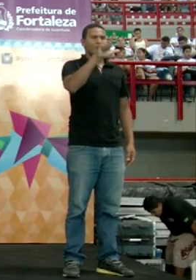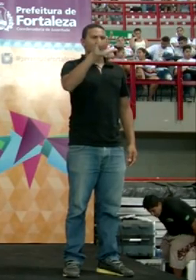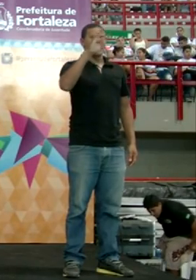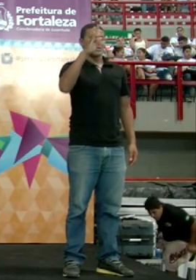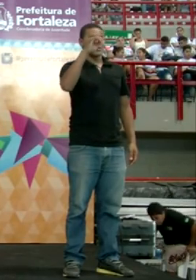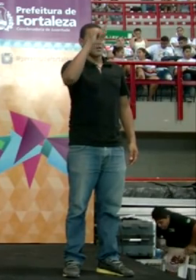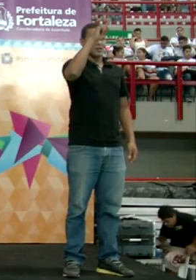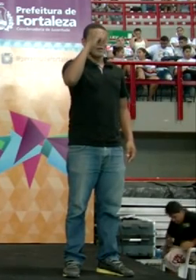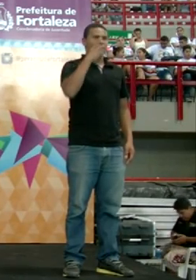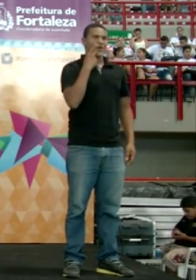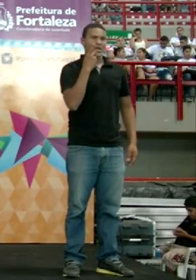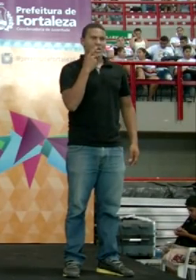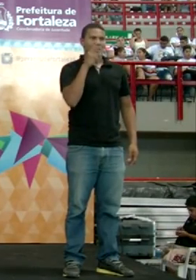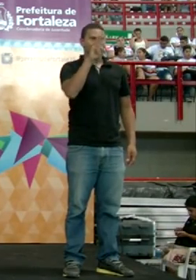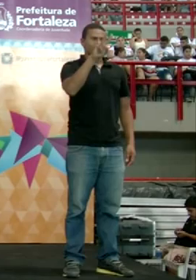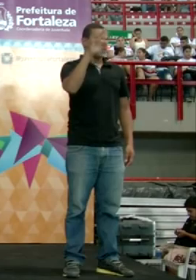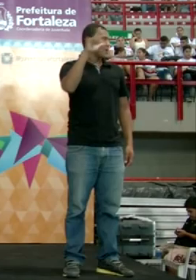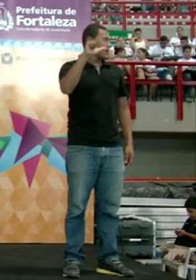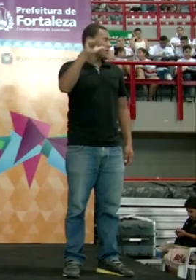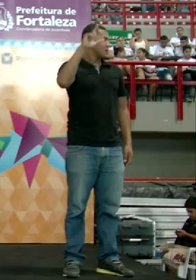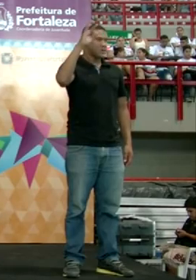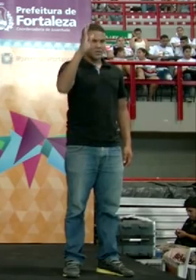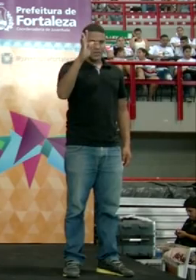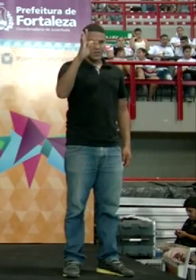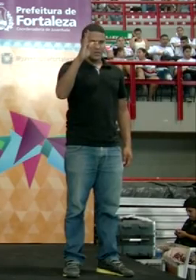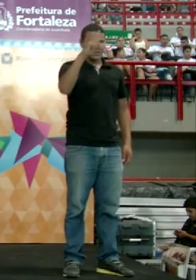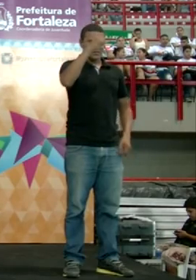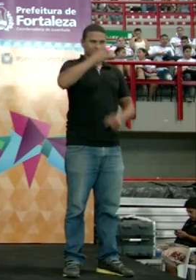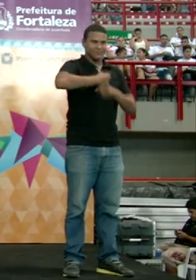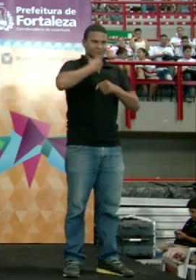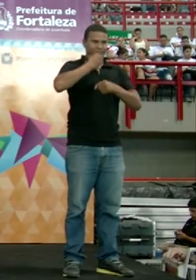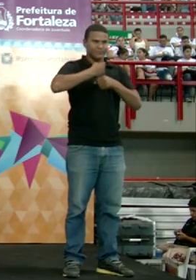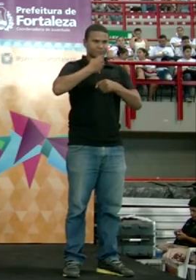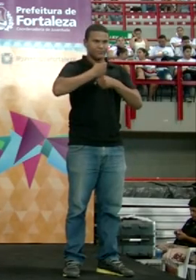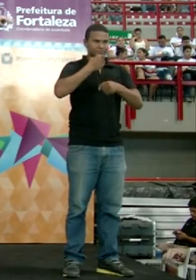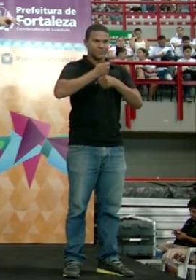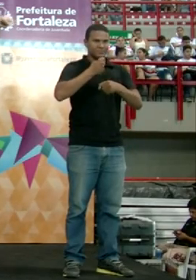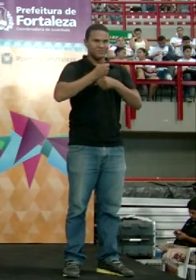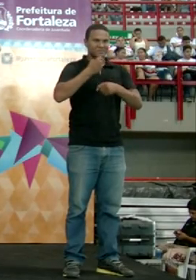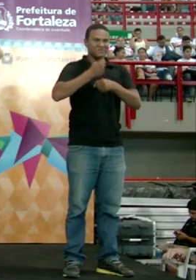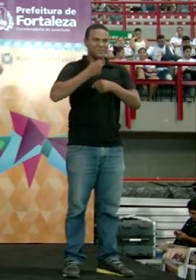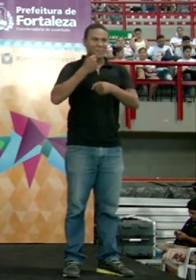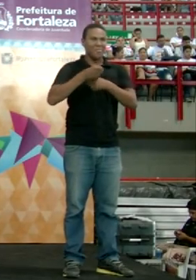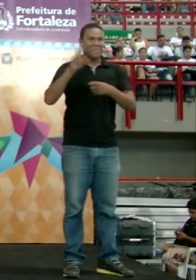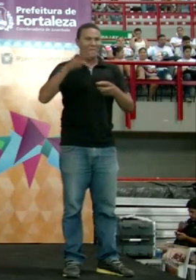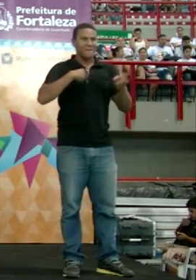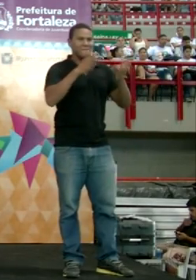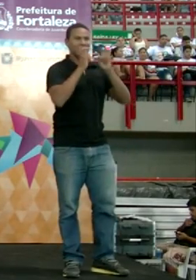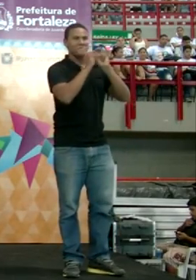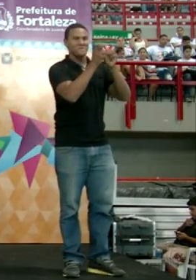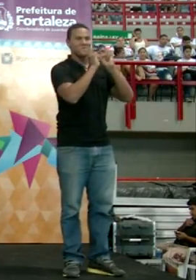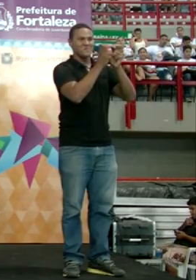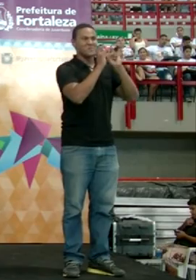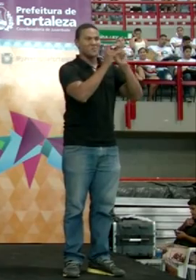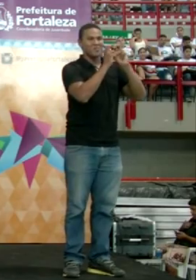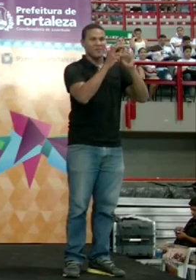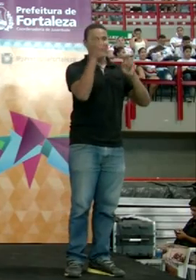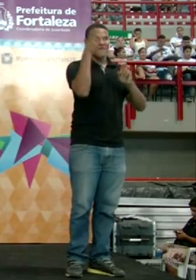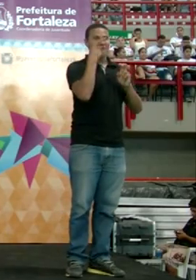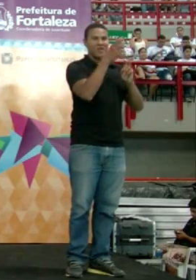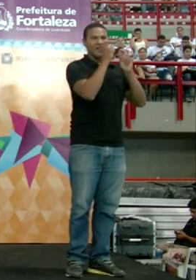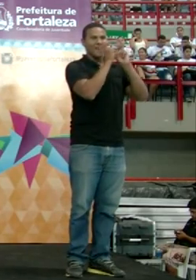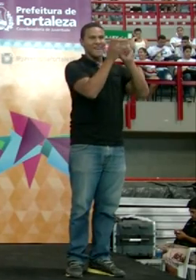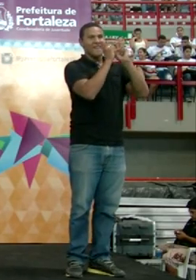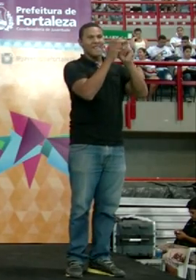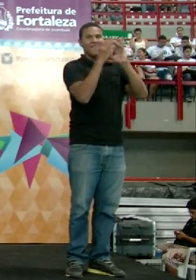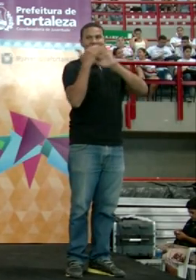ficou pronta, né? Que era para ficar pronta para a Copa do Mundo. Passava ali na favela do Trilho, ali, pelo Antônio Salles. Então aquelas famílias que